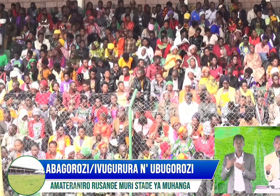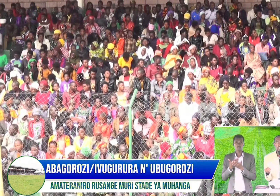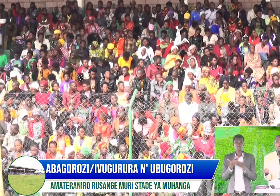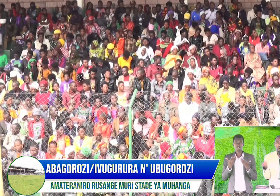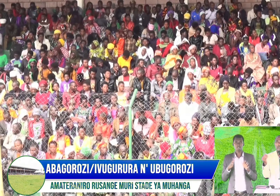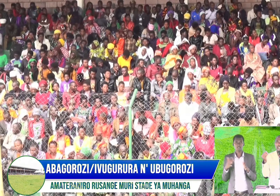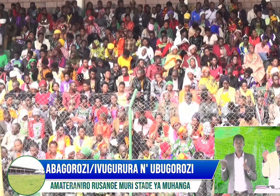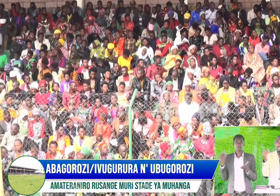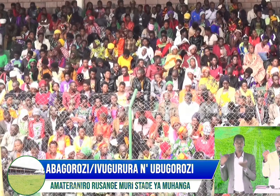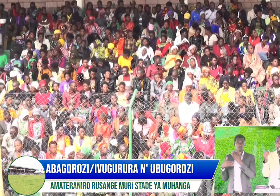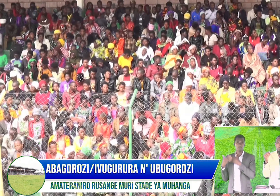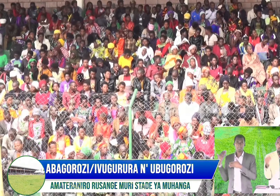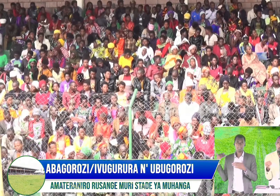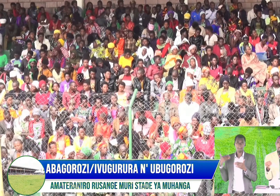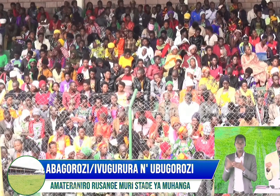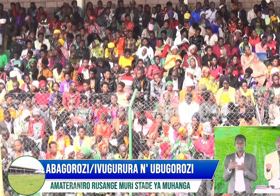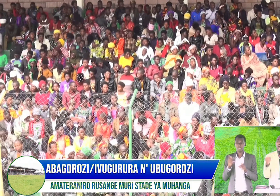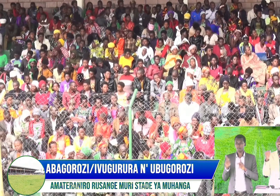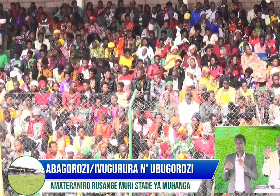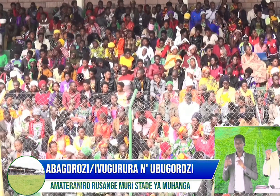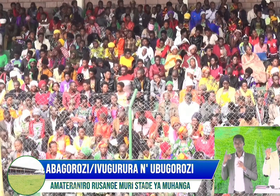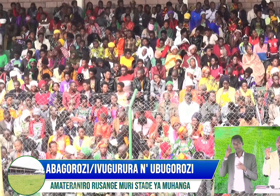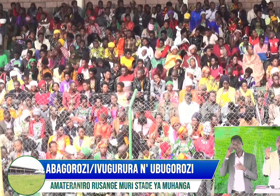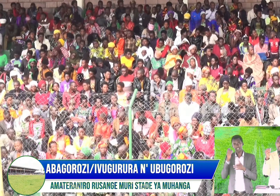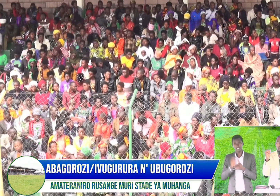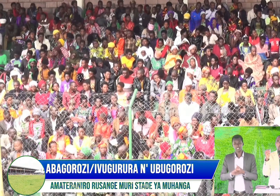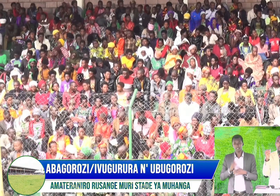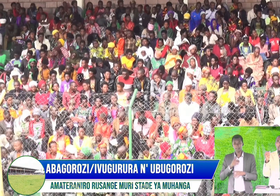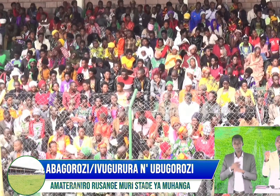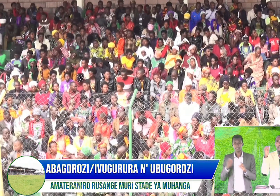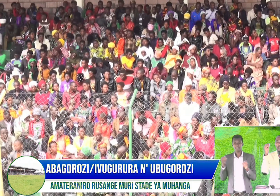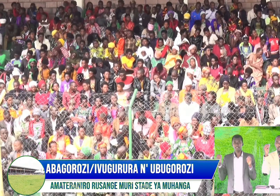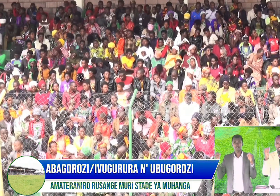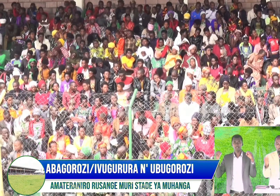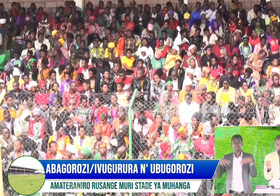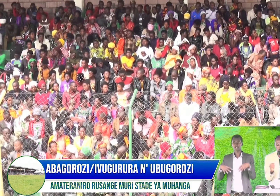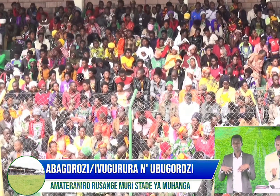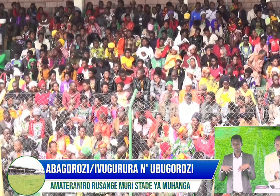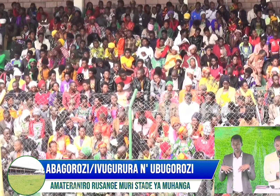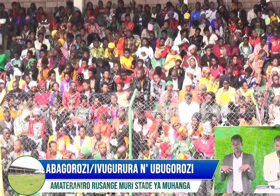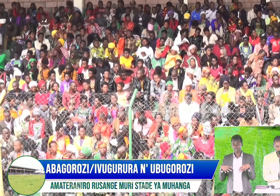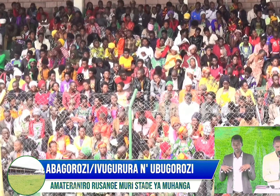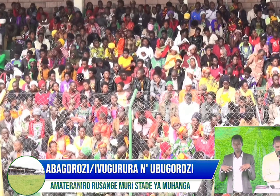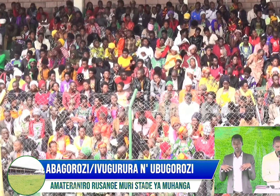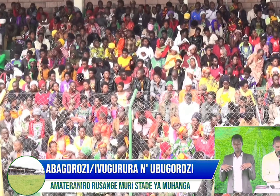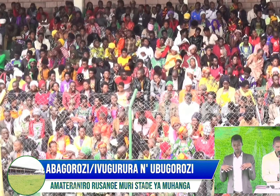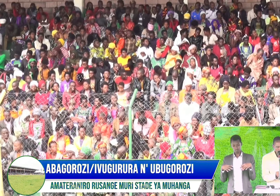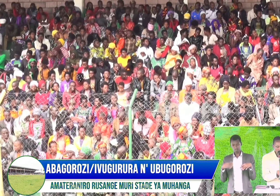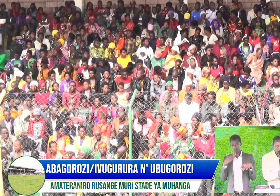nk'umukristo, numara kugaragara ukuri ahari wenda bakubwira ububi bwawe nawe uzikosore.